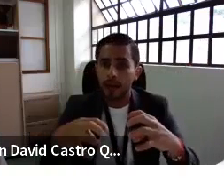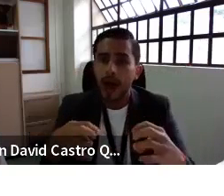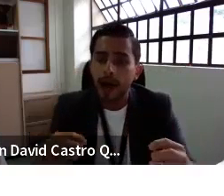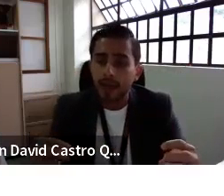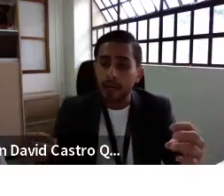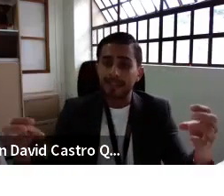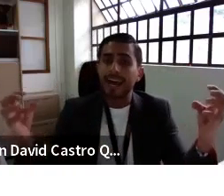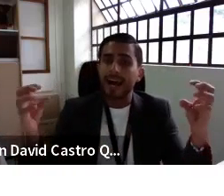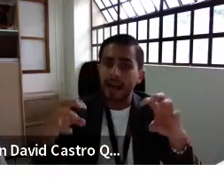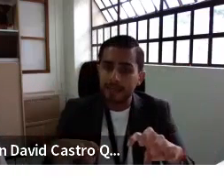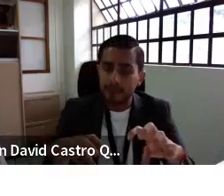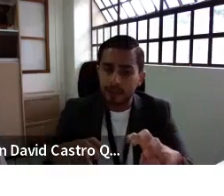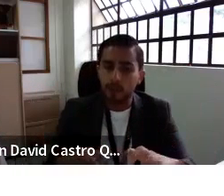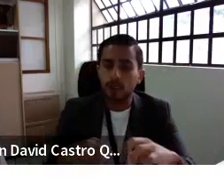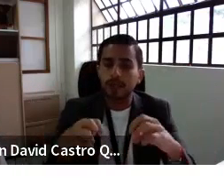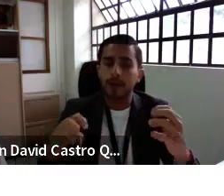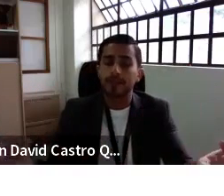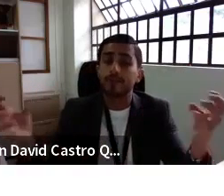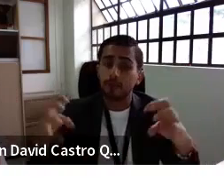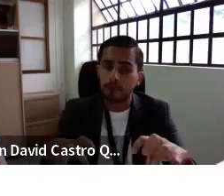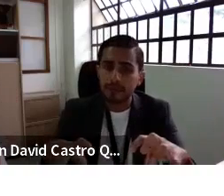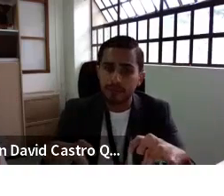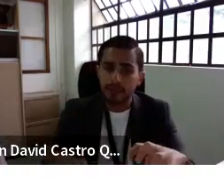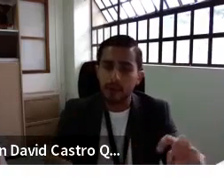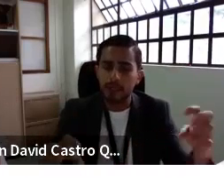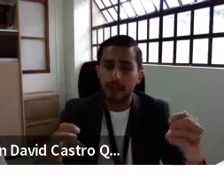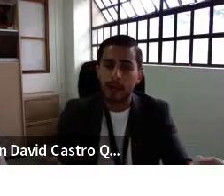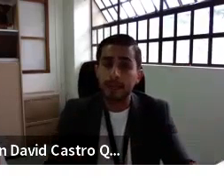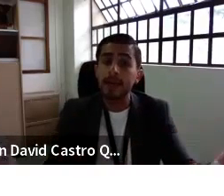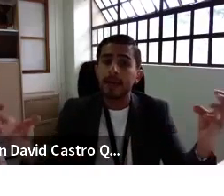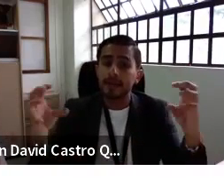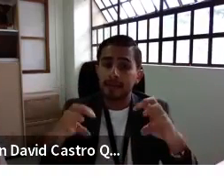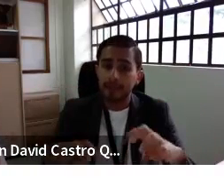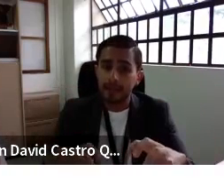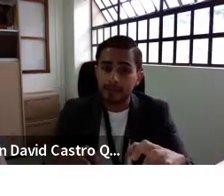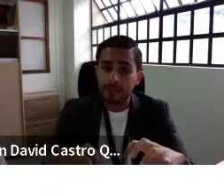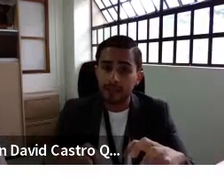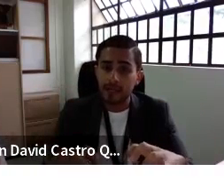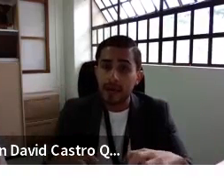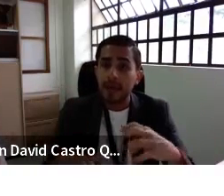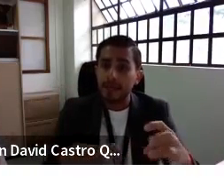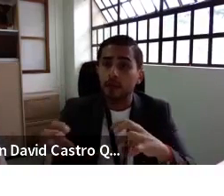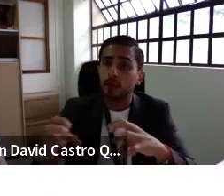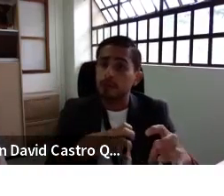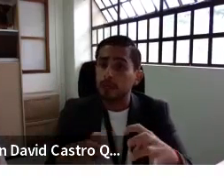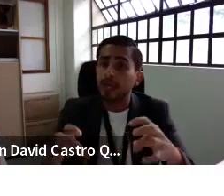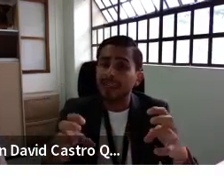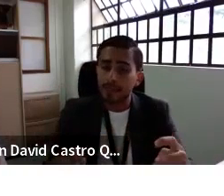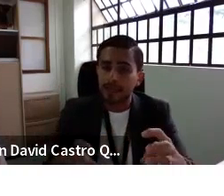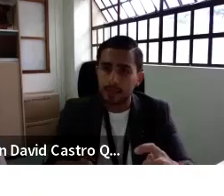a través de canales efectivos a través de formas efectivas a través de estrategias efectivas ese conocimiento que tiene que